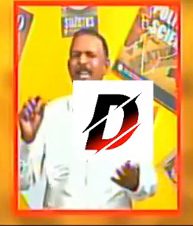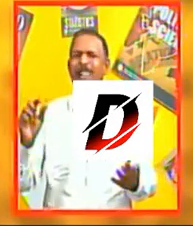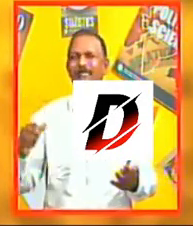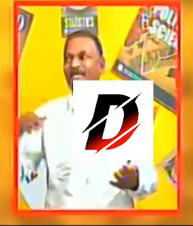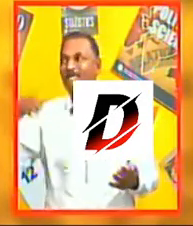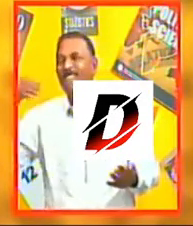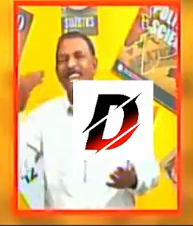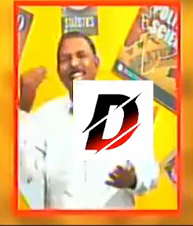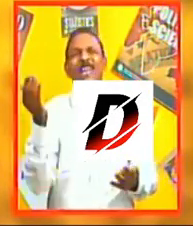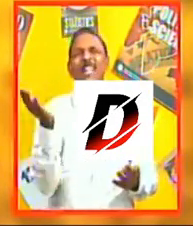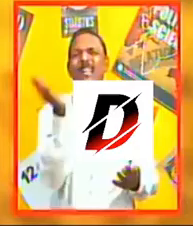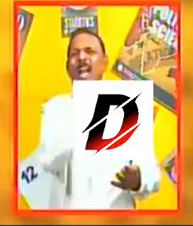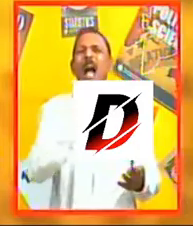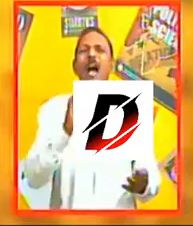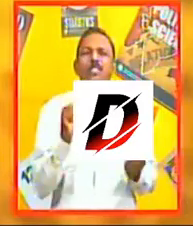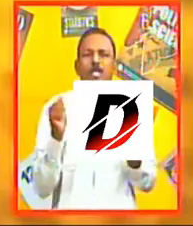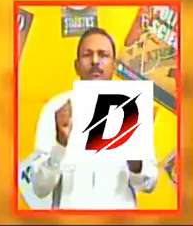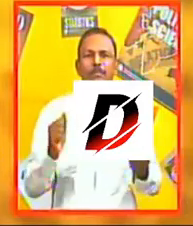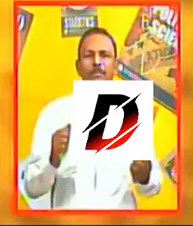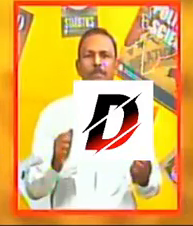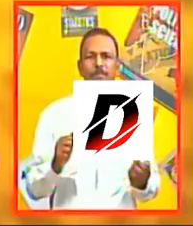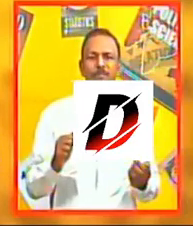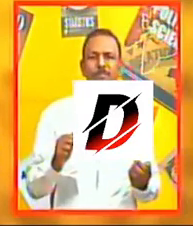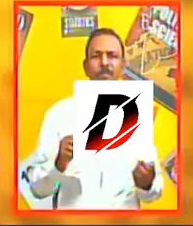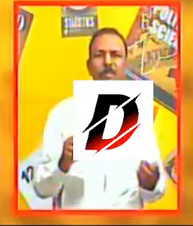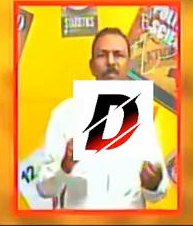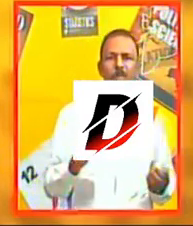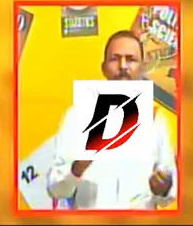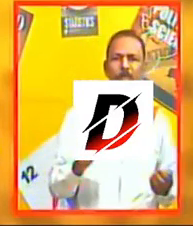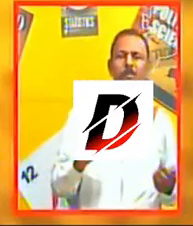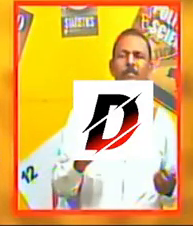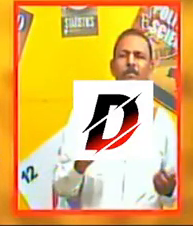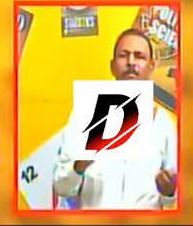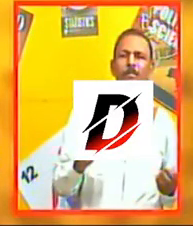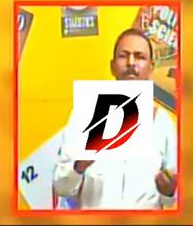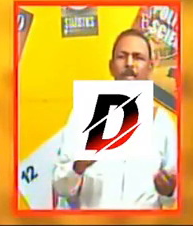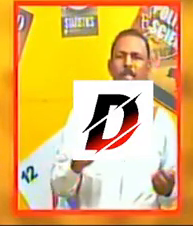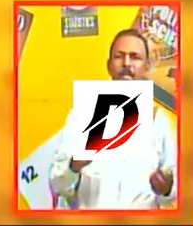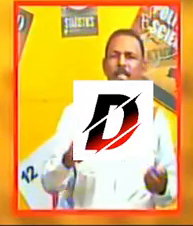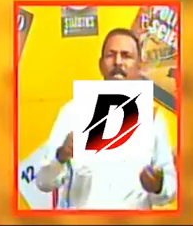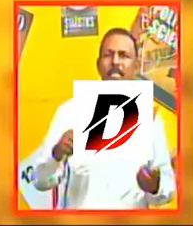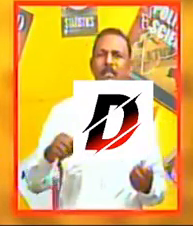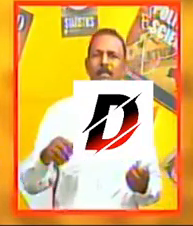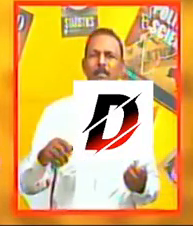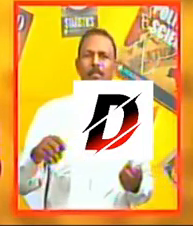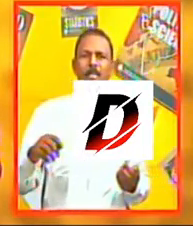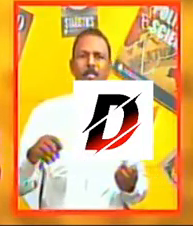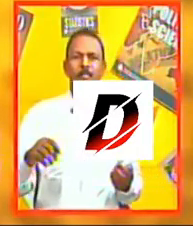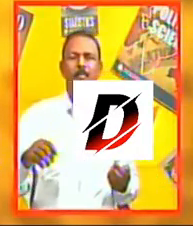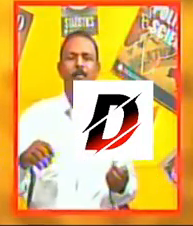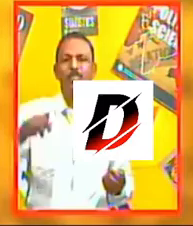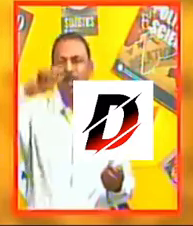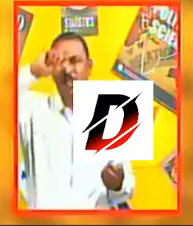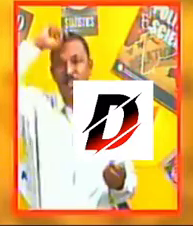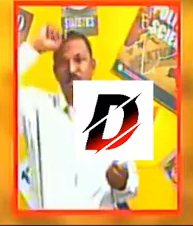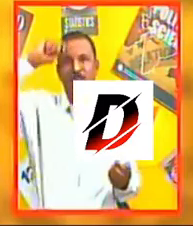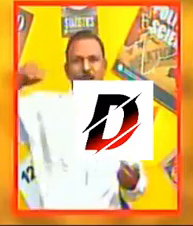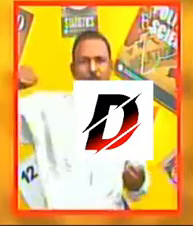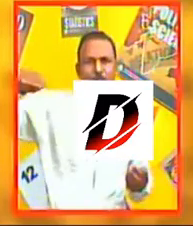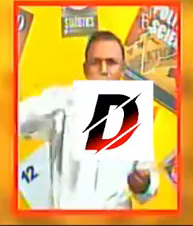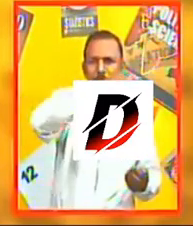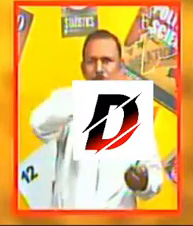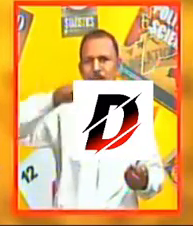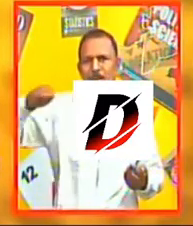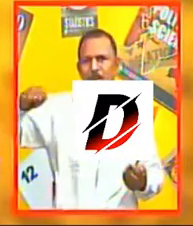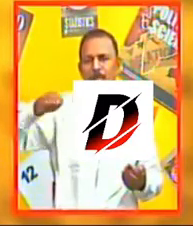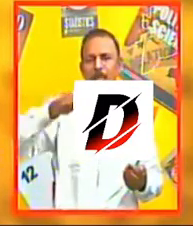8 டிகிரி 4 நிமிடம் வட அச்சம். மேலே பார்த்தீங்கன்னு வச்சுங்களேன், இந்திரா கோல் பாயிண்ட் கடைசி எட்ஜாக இருக்கக்கூடியது, இந்திரா கோல் பாயிண்ட் மேலே கிடைமட்டமாக ஒரு கோடு